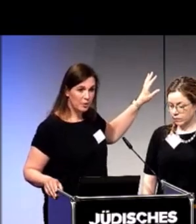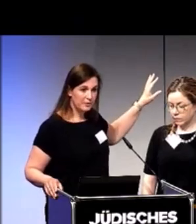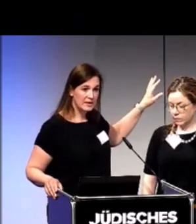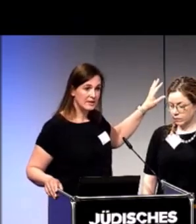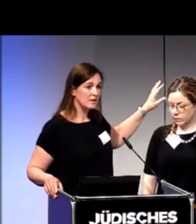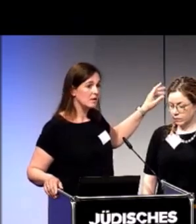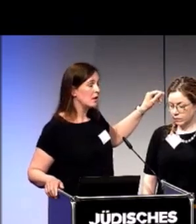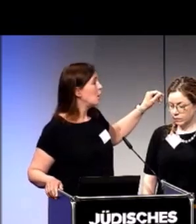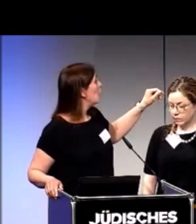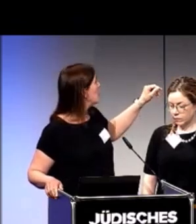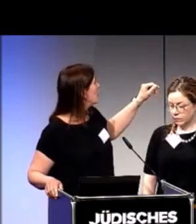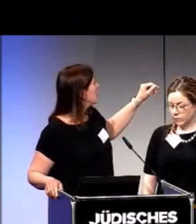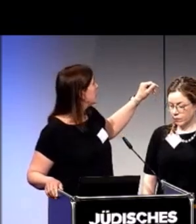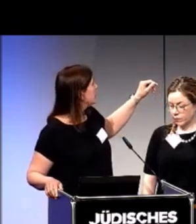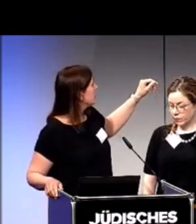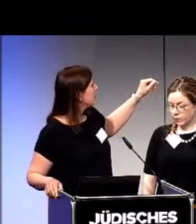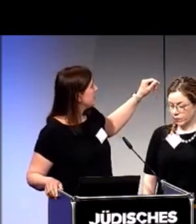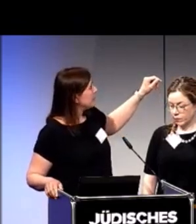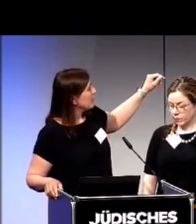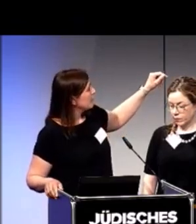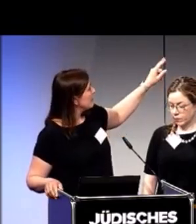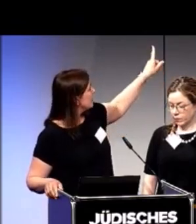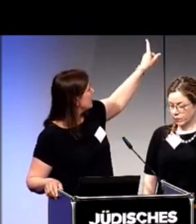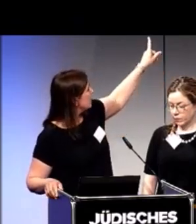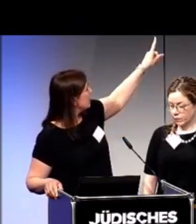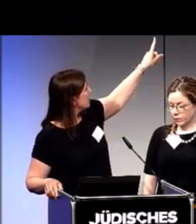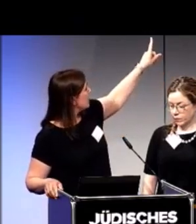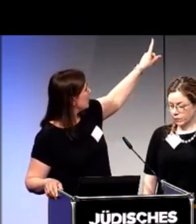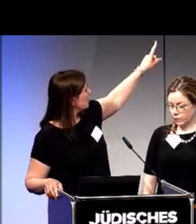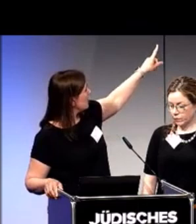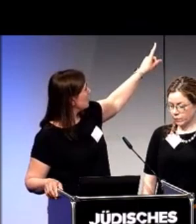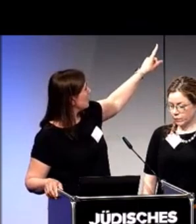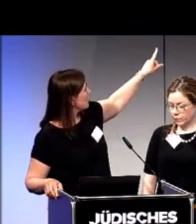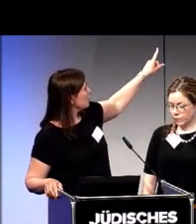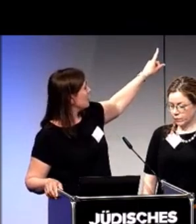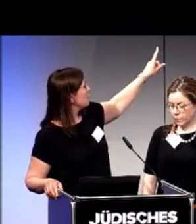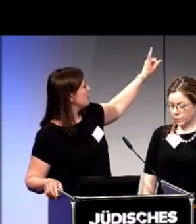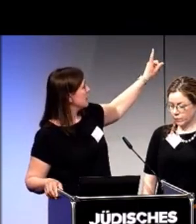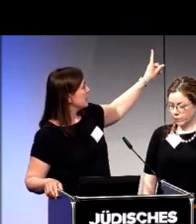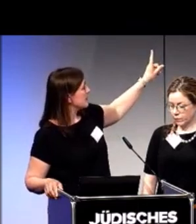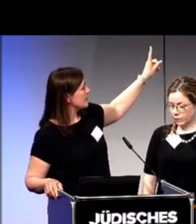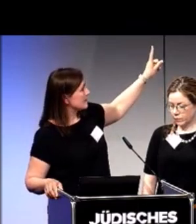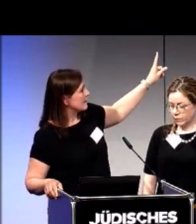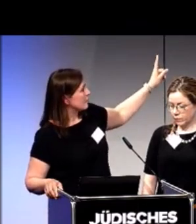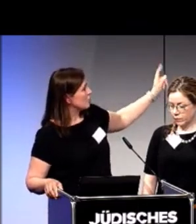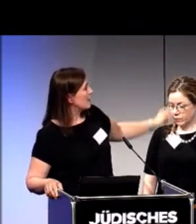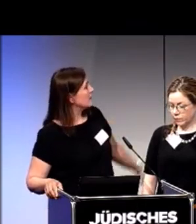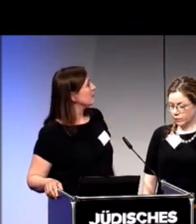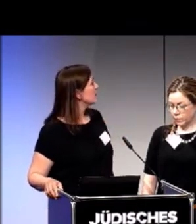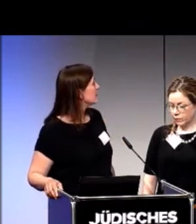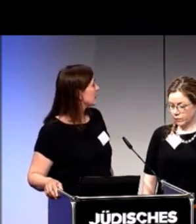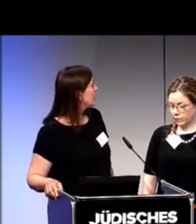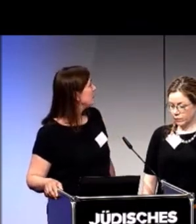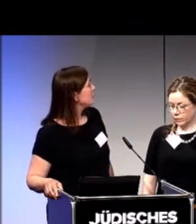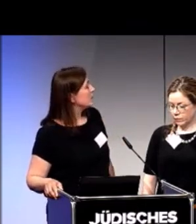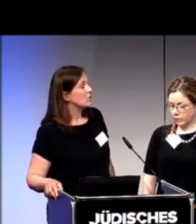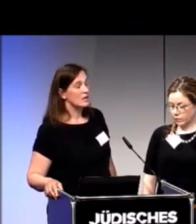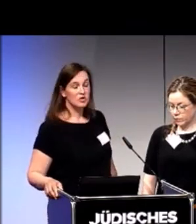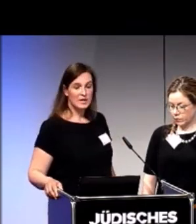veröffentliche. Und man sieht, die Ausstellungen und Ausstellungen im DGS, das sind die entscheidenden Zahlen für mich und die